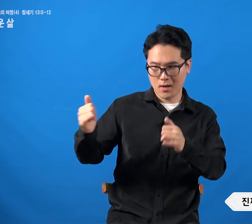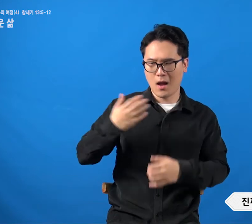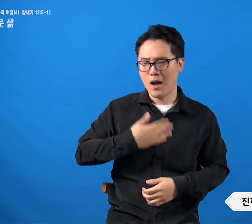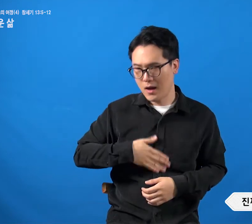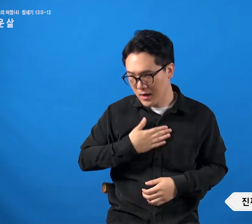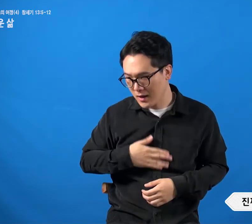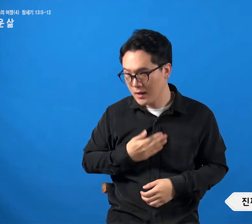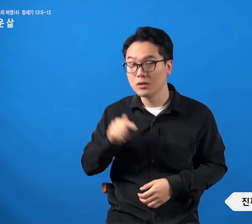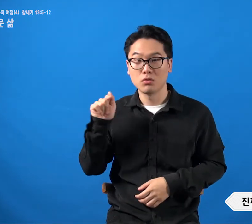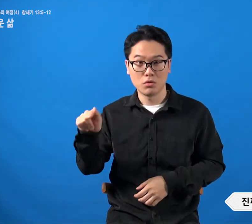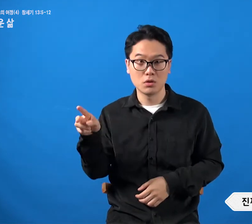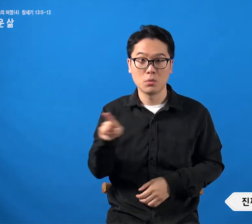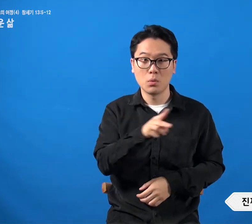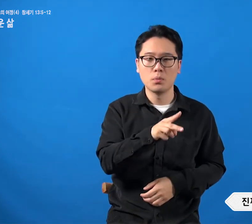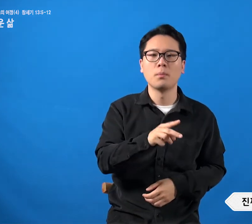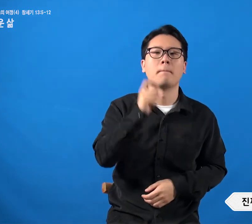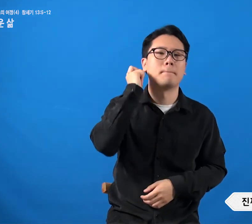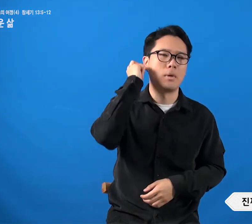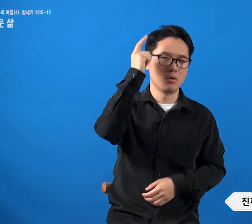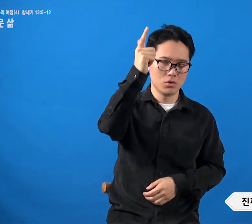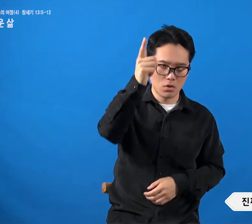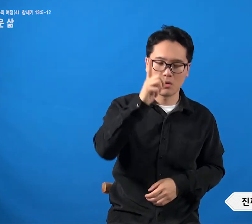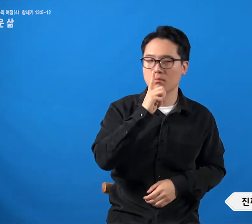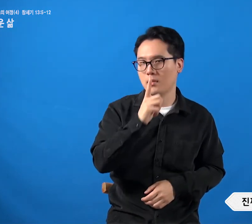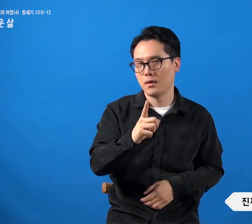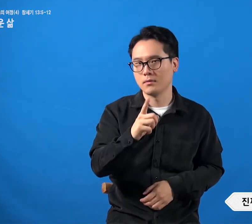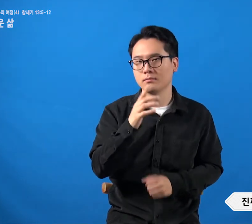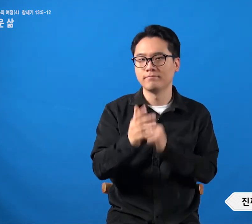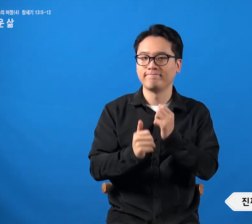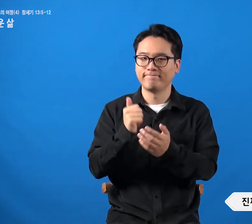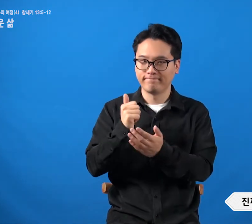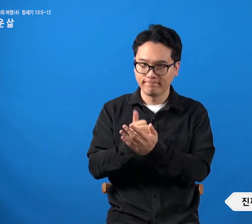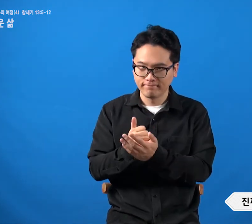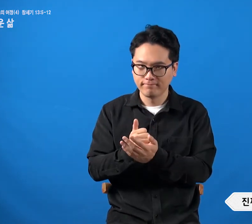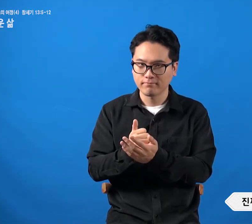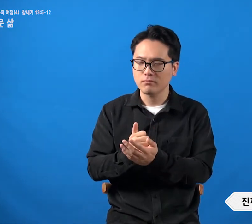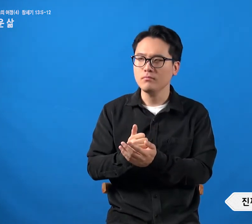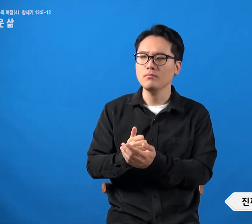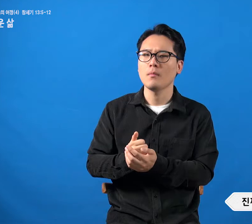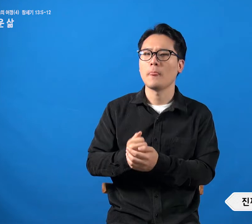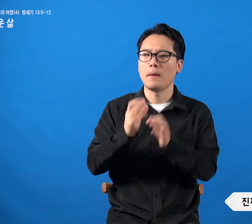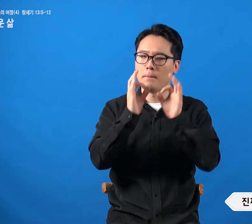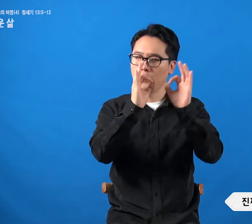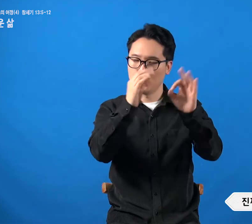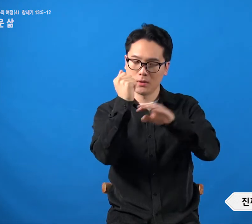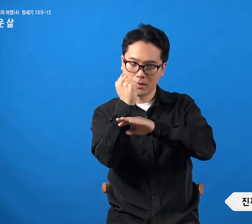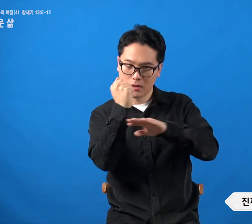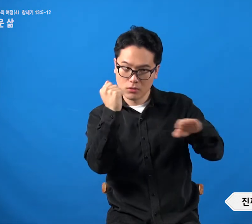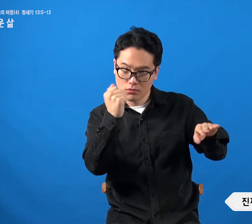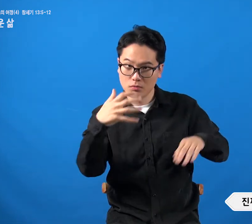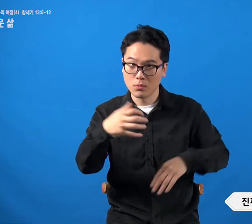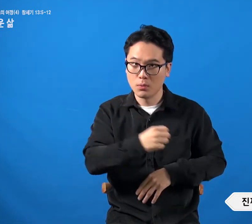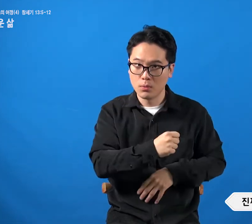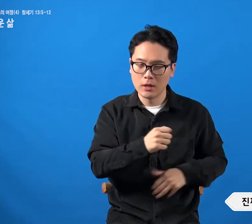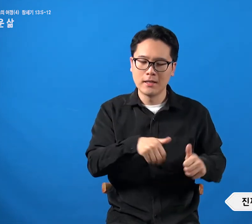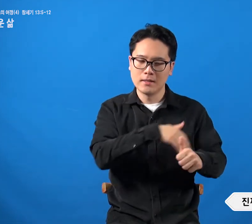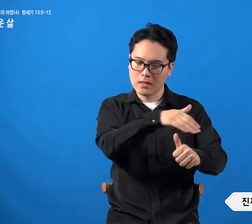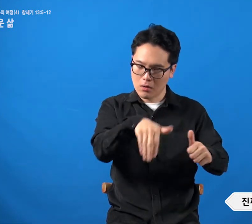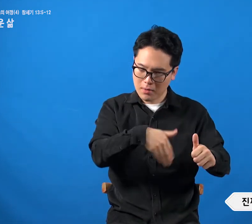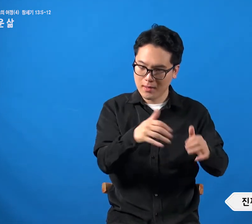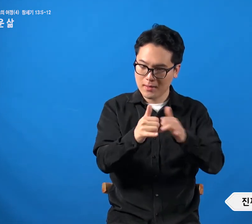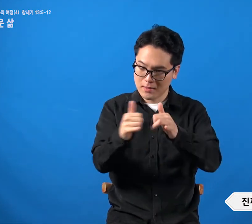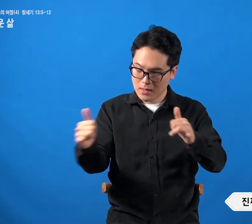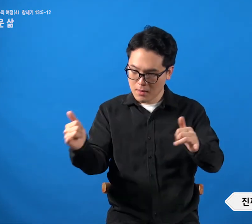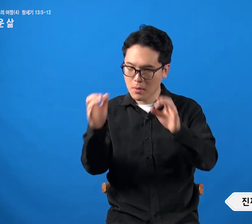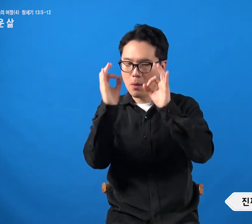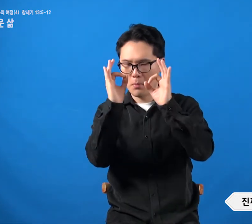것이 명철이니라. 하나님을 깊이 함으로 하나님이 보시는 시각으로 상황과